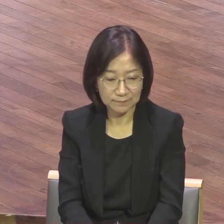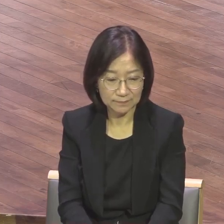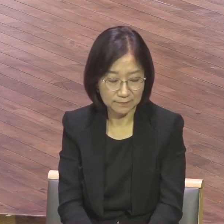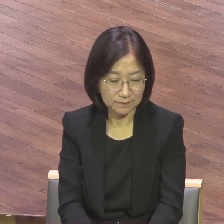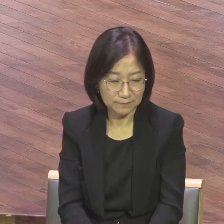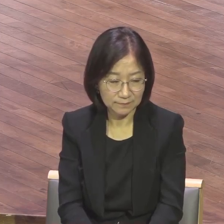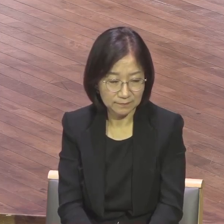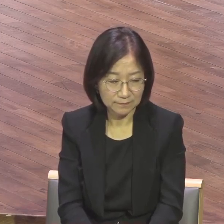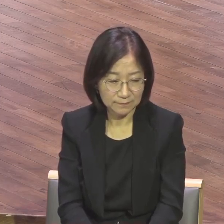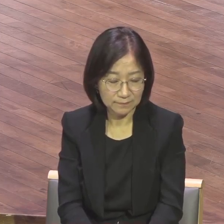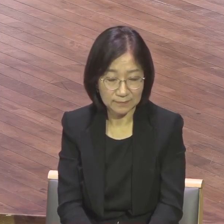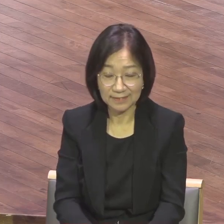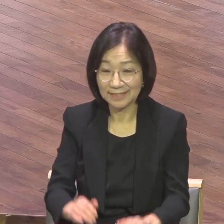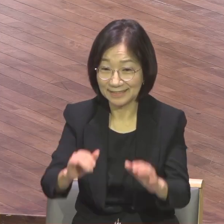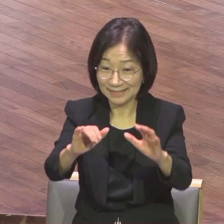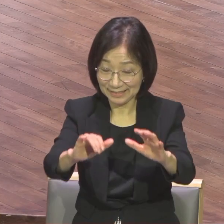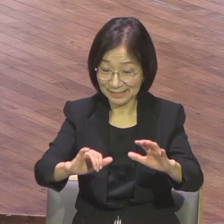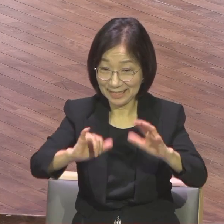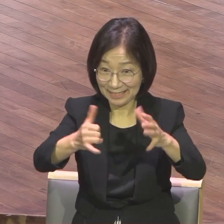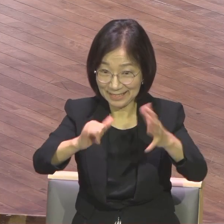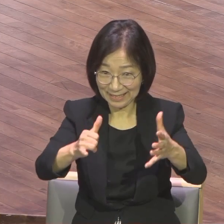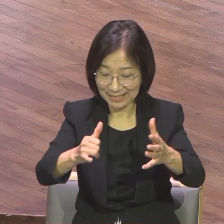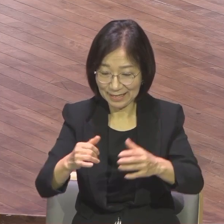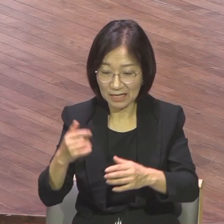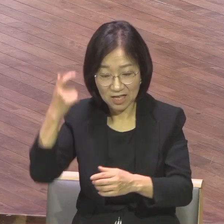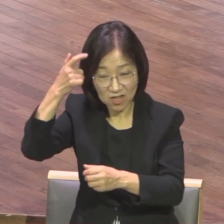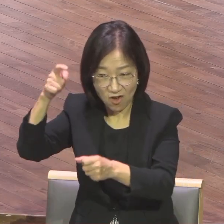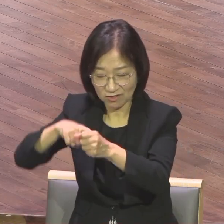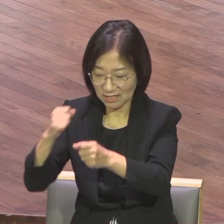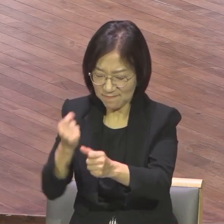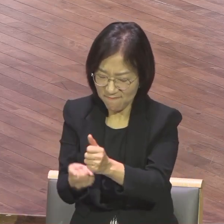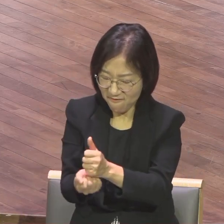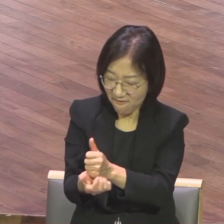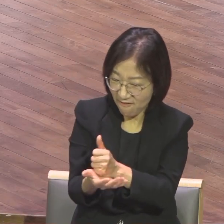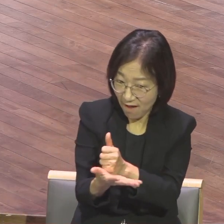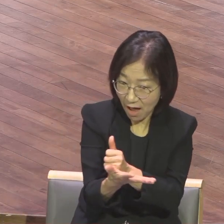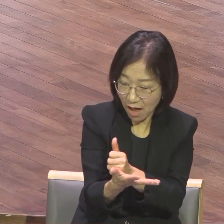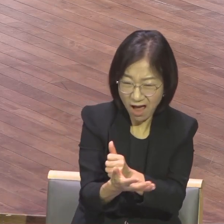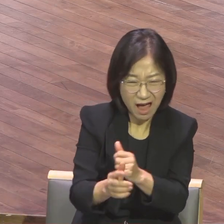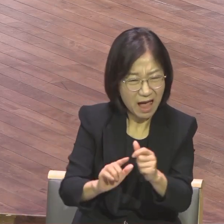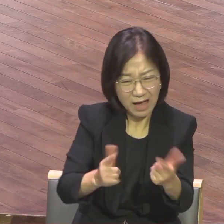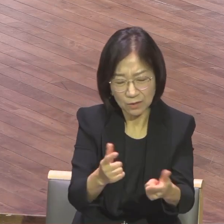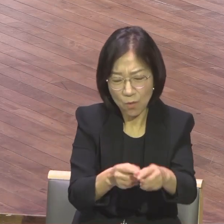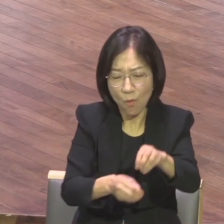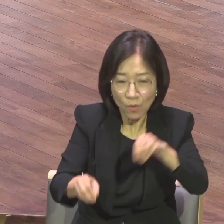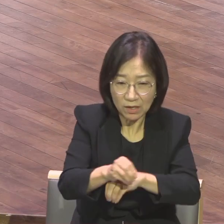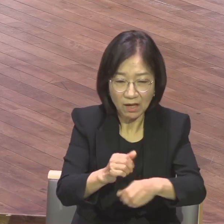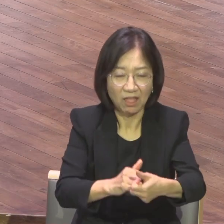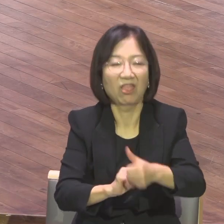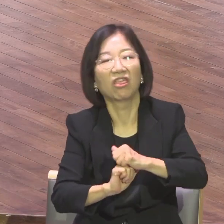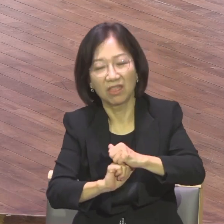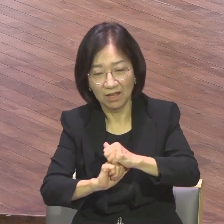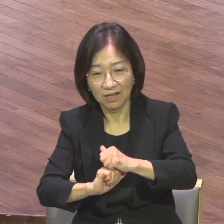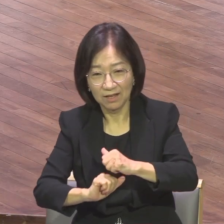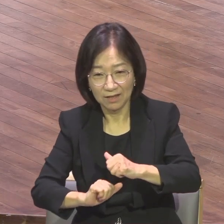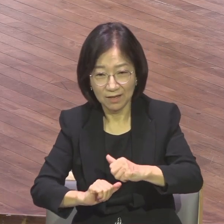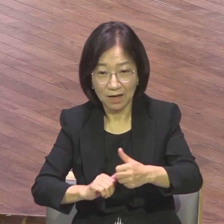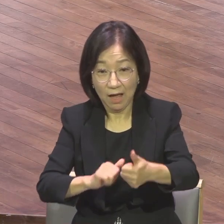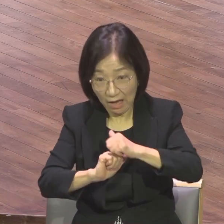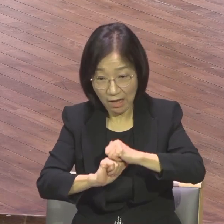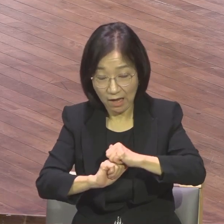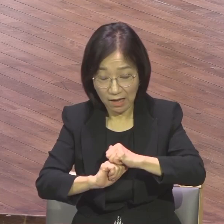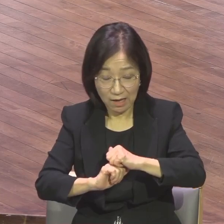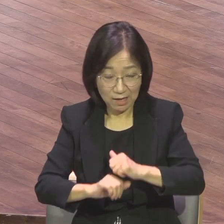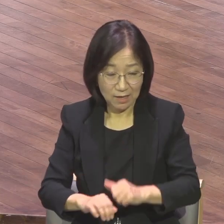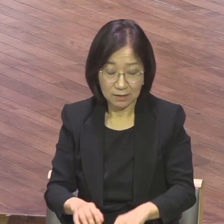세상에 영향 입히기는 커녕 오히려 역공을 당해. 세상에는 빛이니 어둠을 밝혀내라,